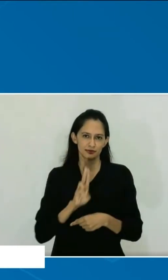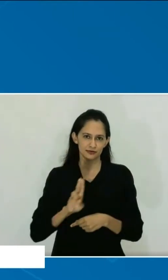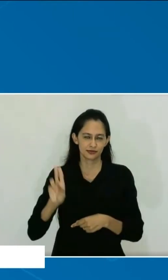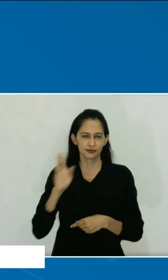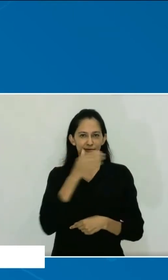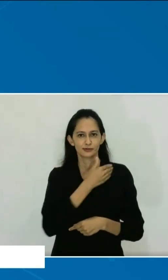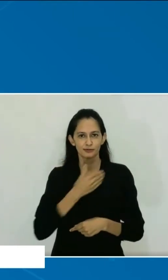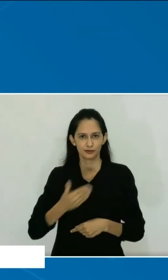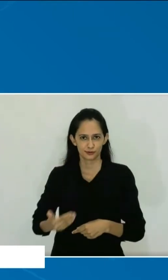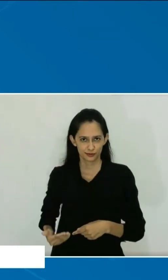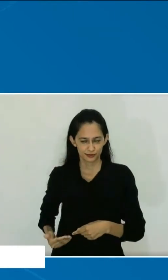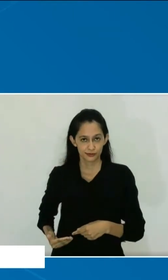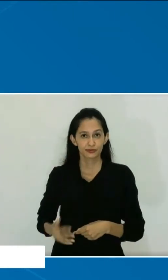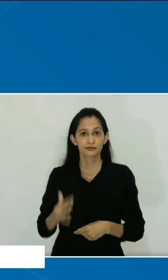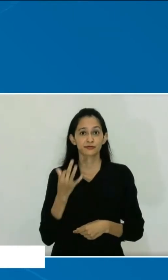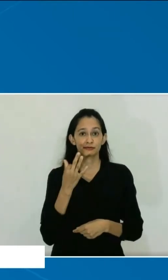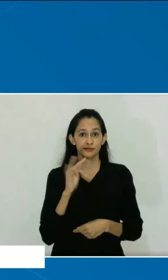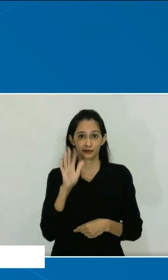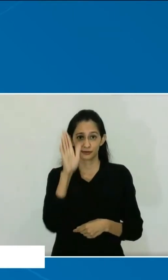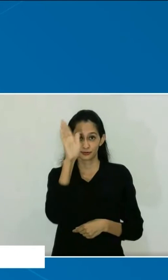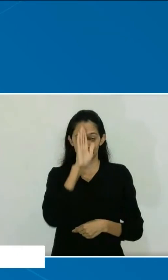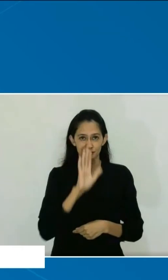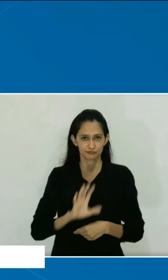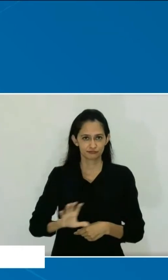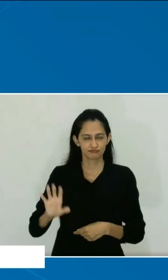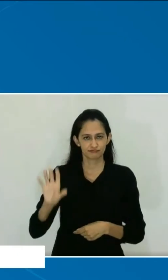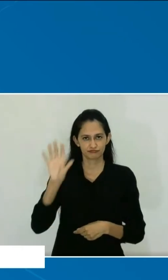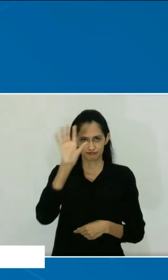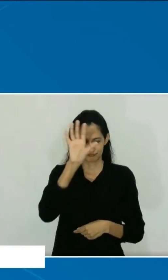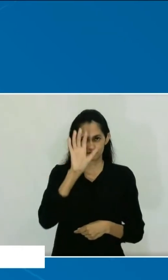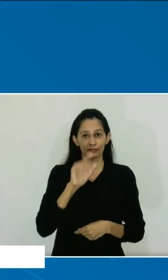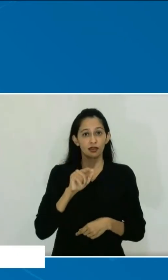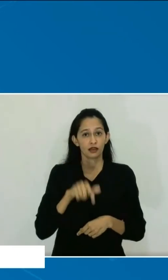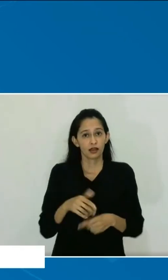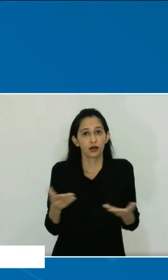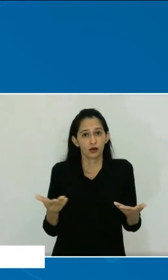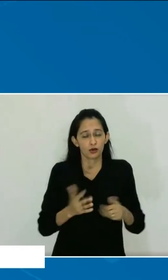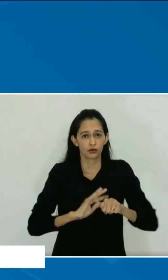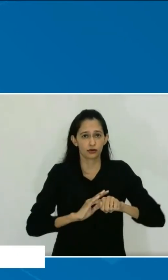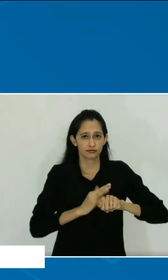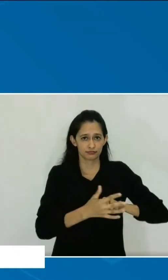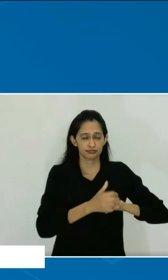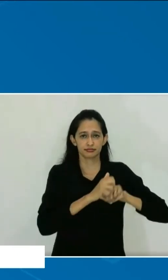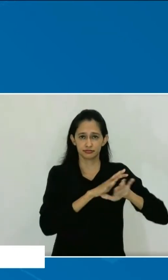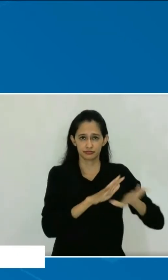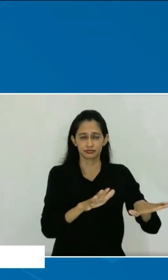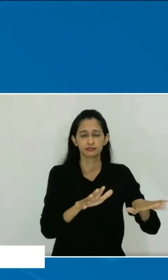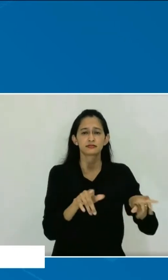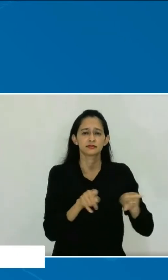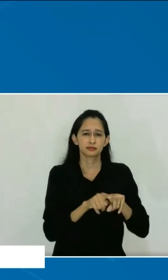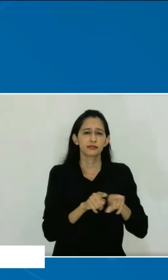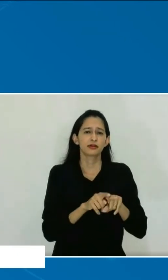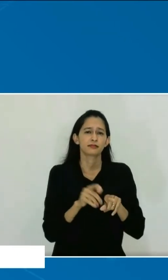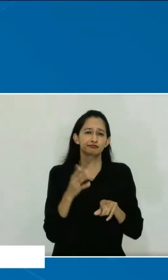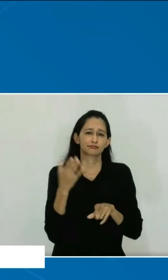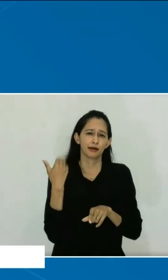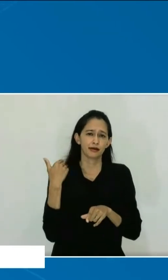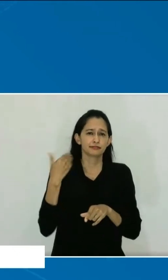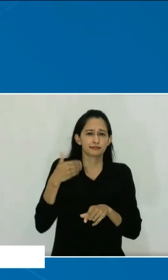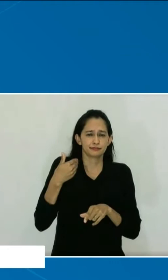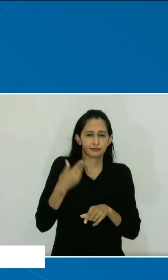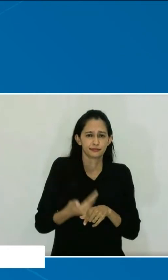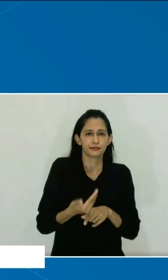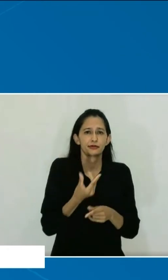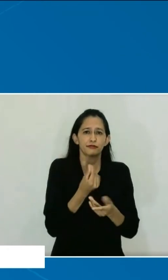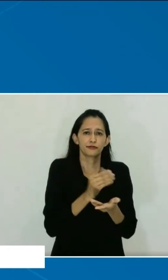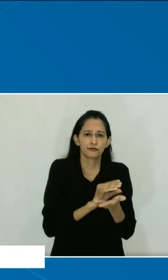das universidades federais brasileiras, tanto no contexto aí da pandemia, quanto também nesse histórico de cortes de verbas, e